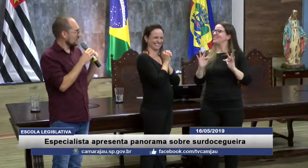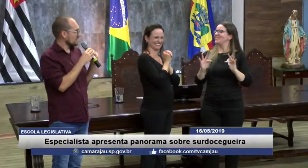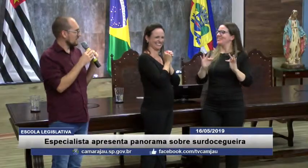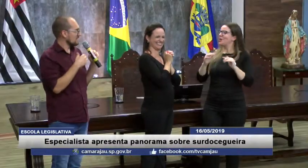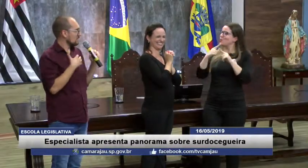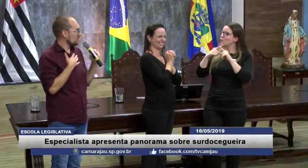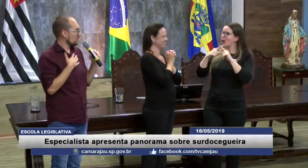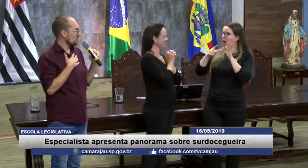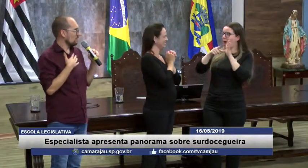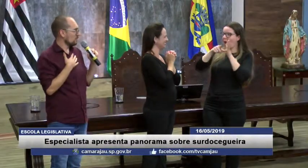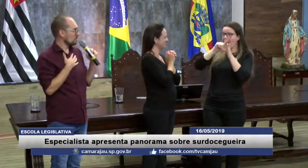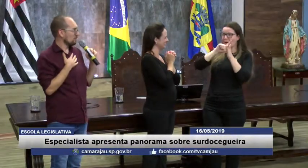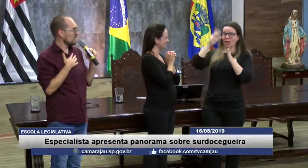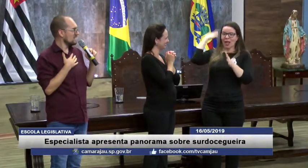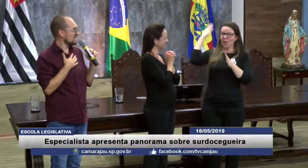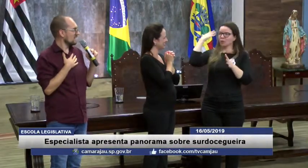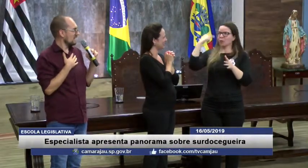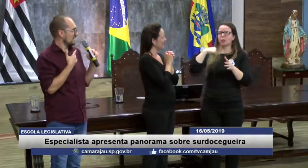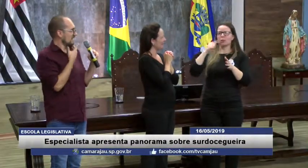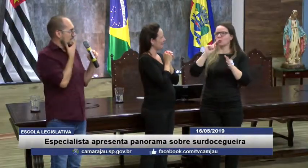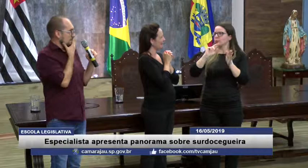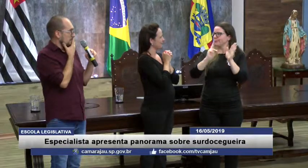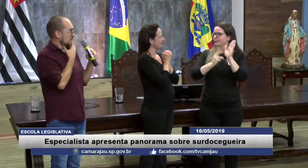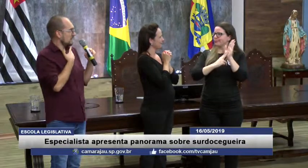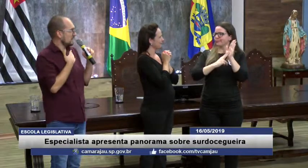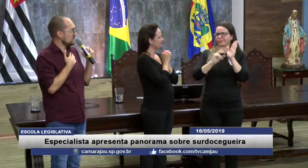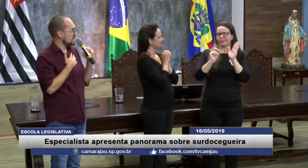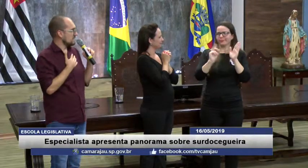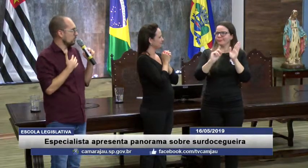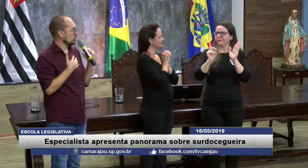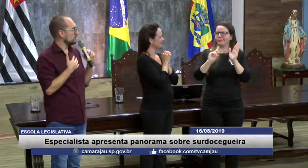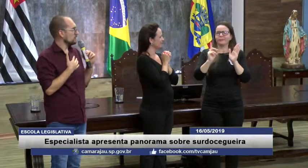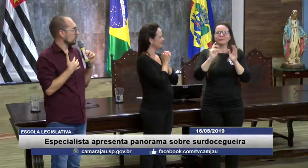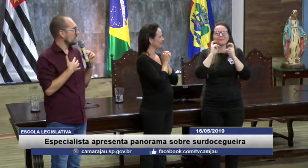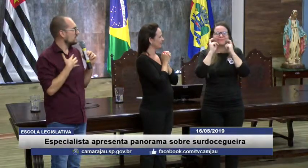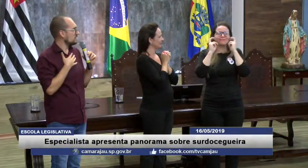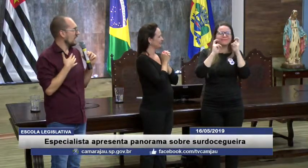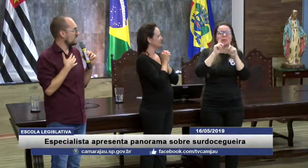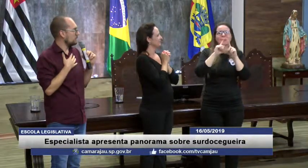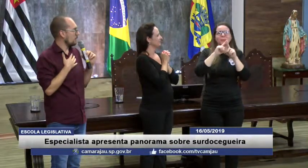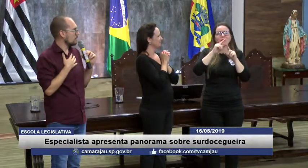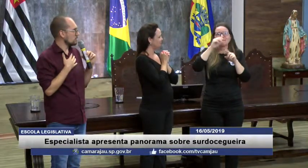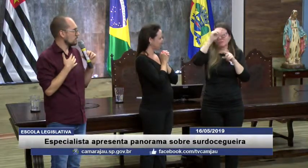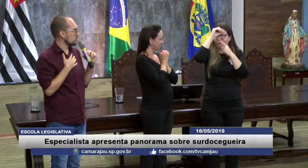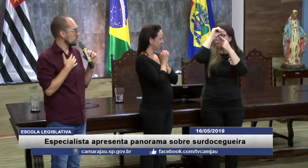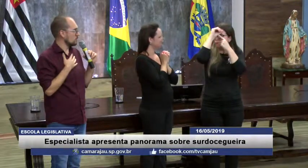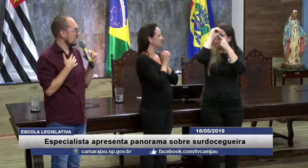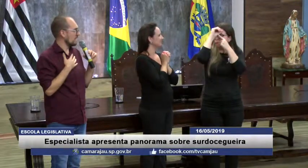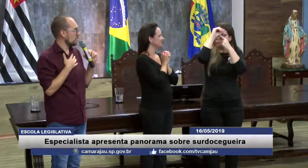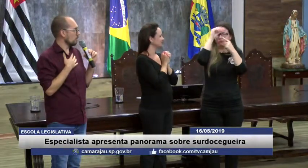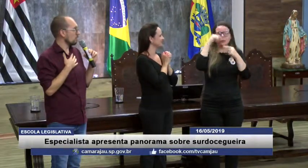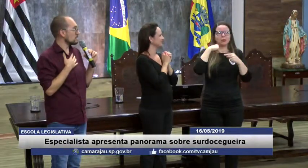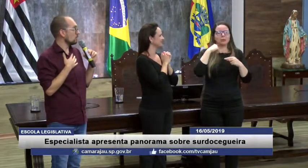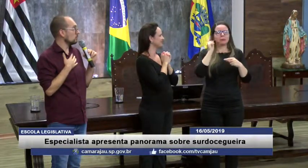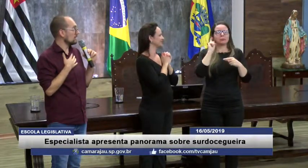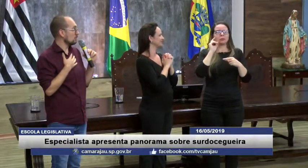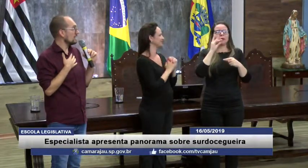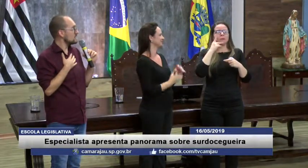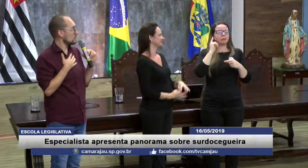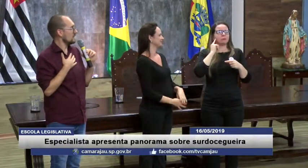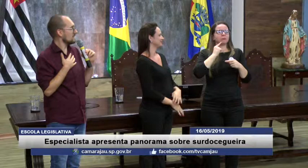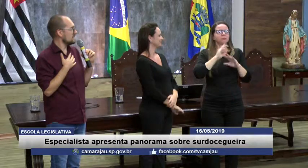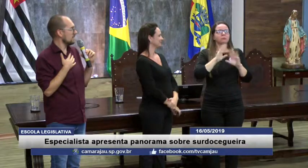Obrigada, Francisca, eu fico muito feliz. Antes, eu não tinha uma identidade de uma pessoa surdo-cega. Eu confesso que